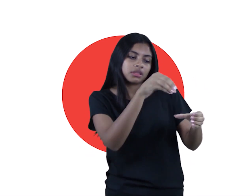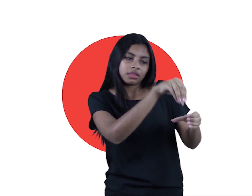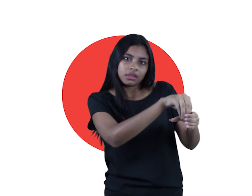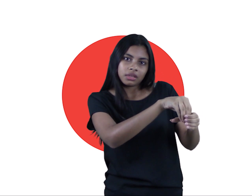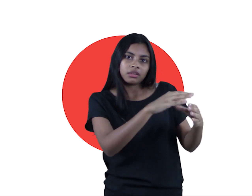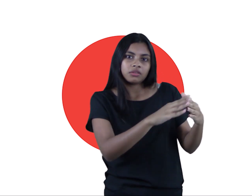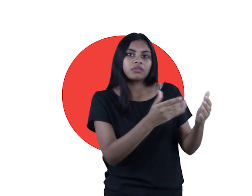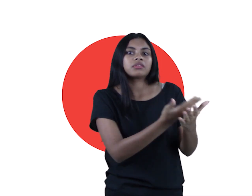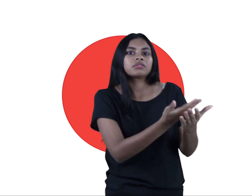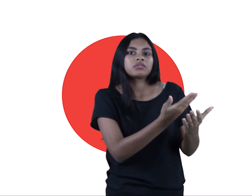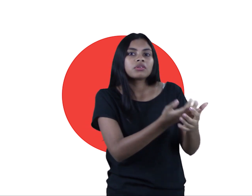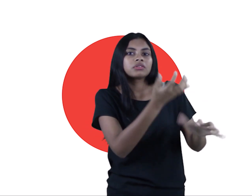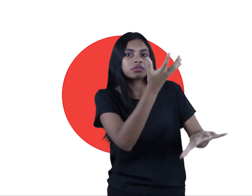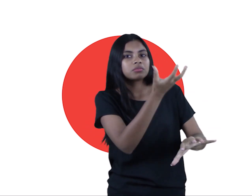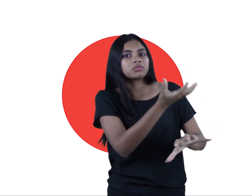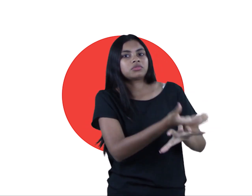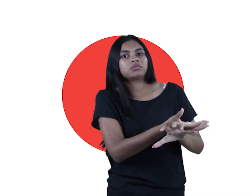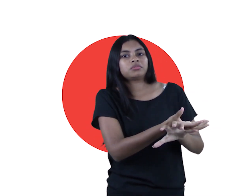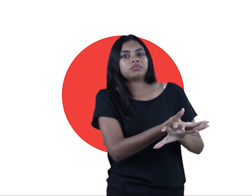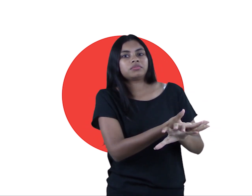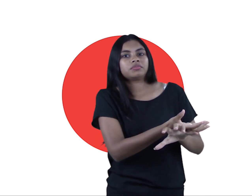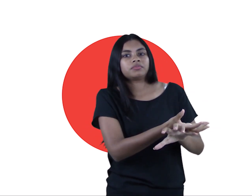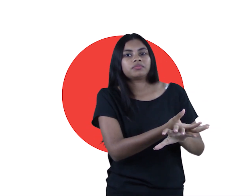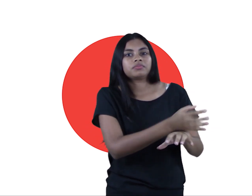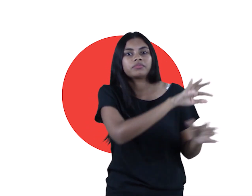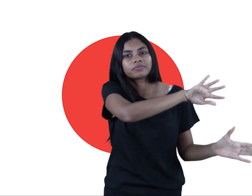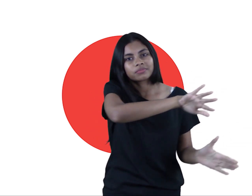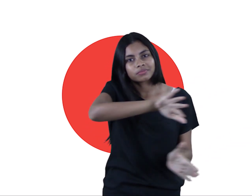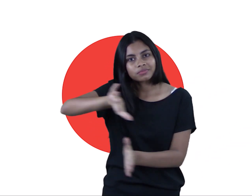ser ensinados nas escolas como disciplina.